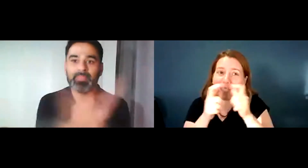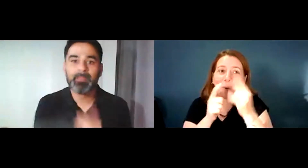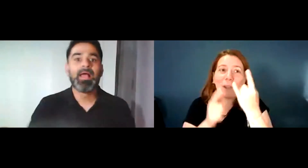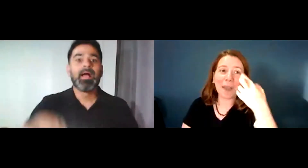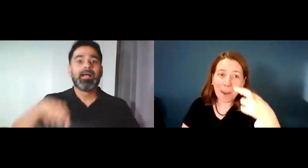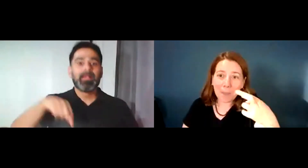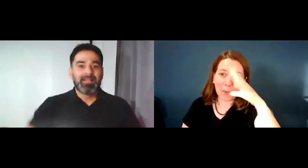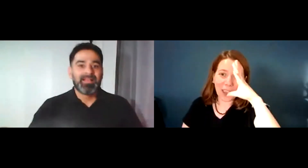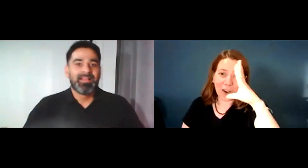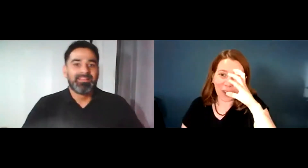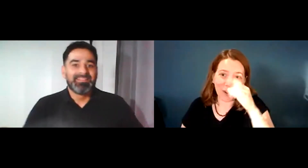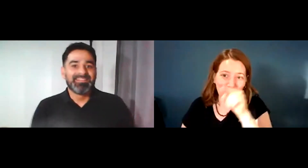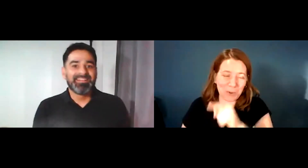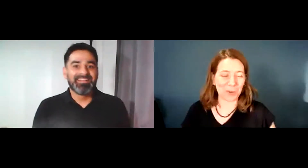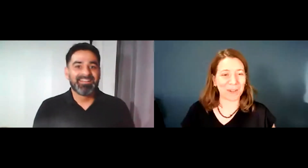película de Up, me voy a acordar de vos, Rubén.